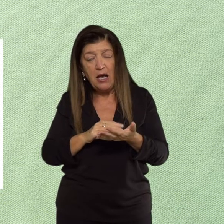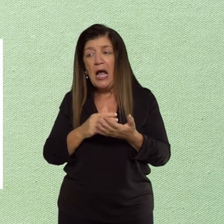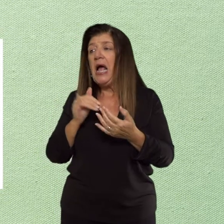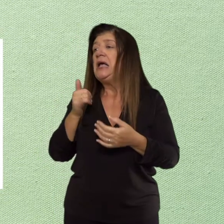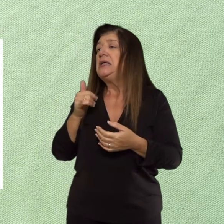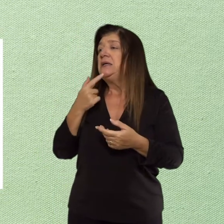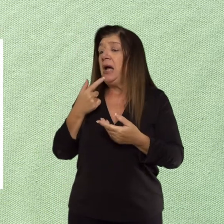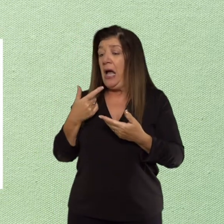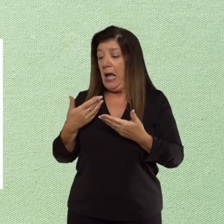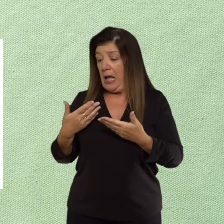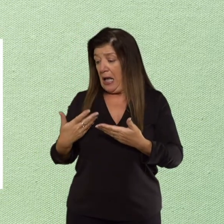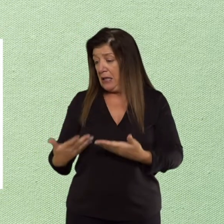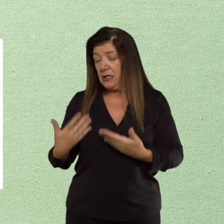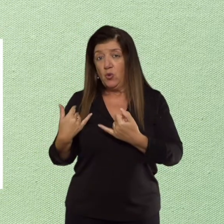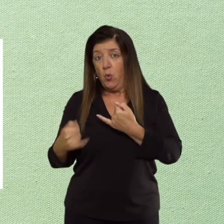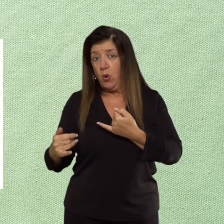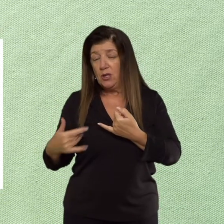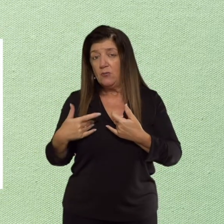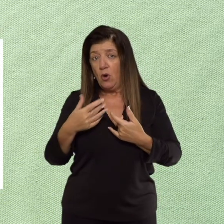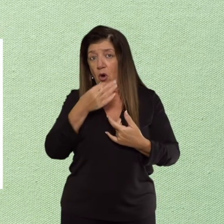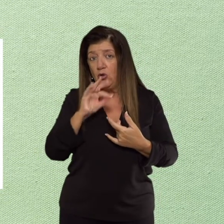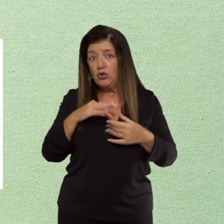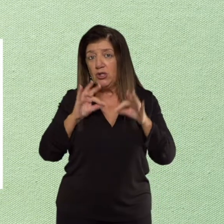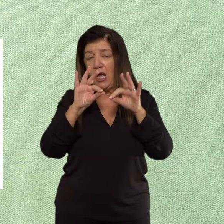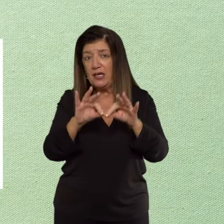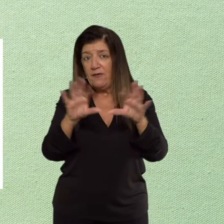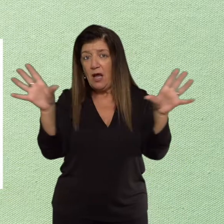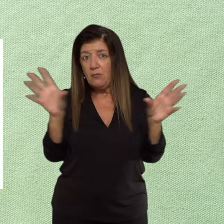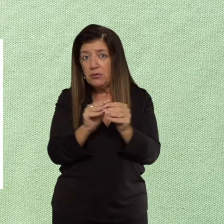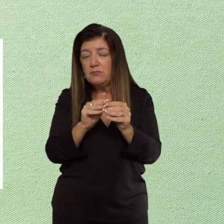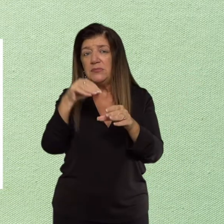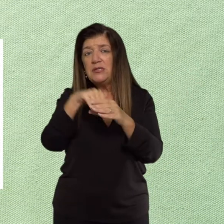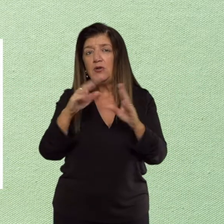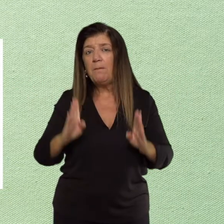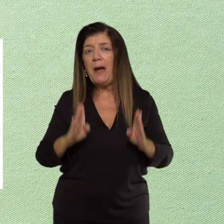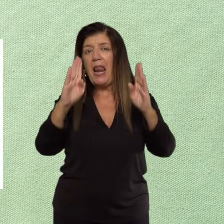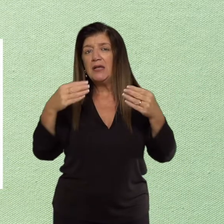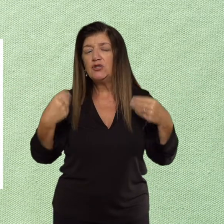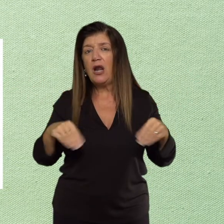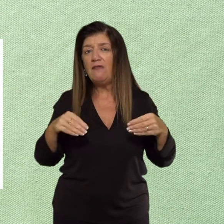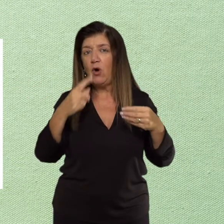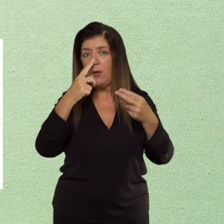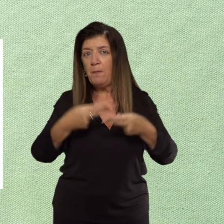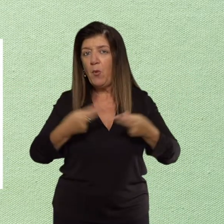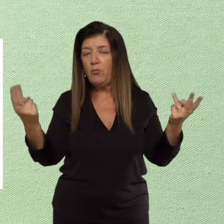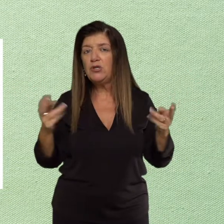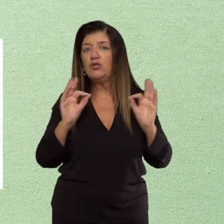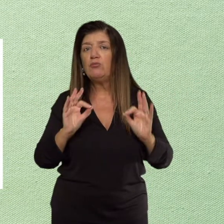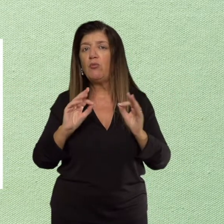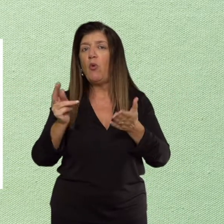unificare e portare all'interno del Palazzo dei Lavori Pubblici proprio l'ufficio dedicato alla